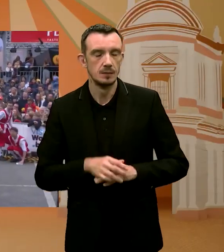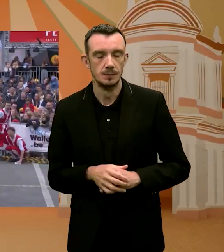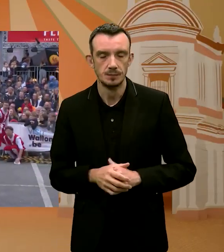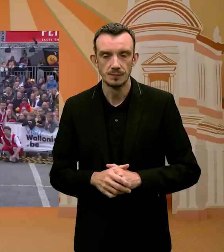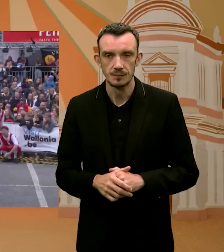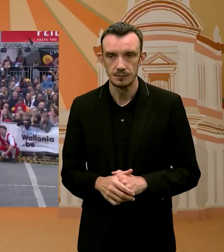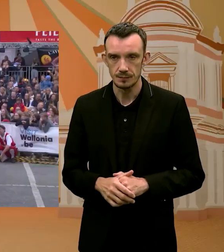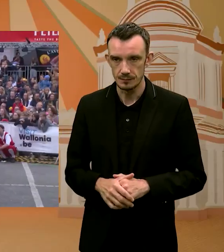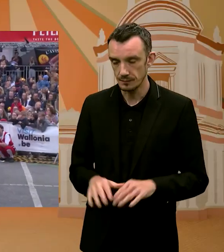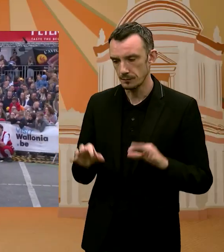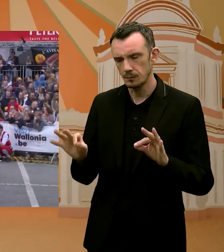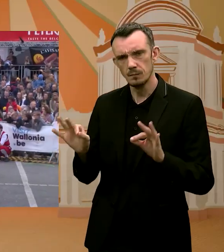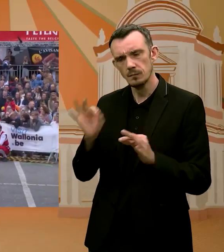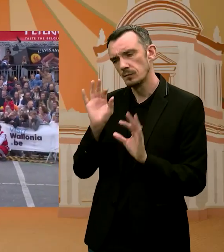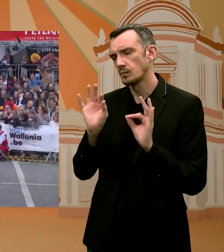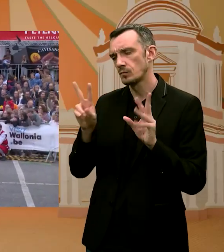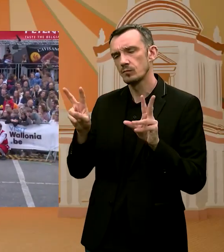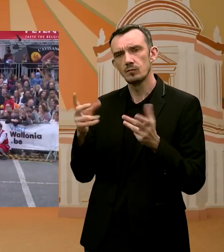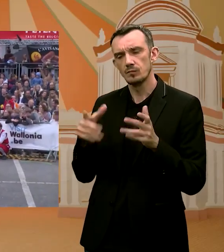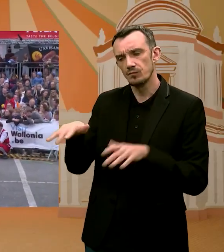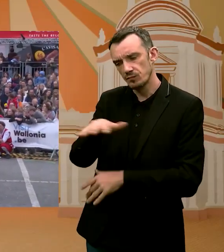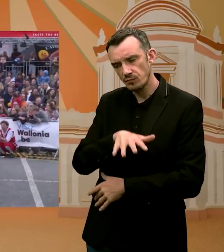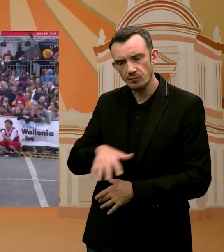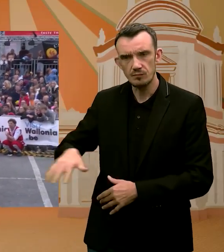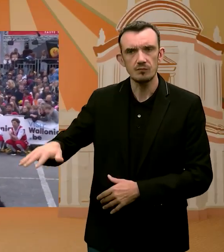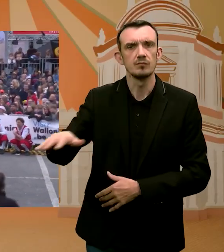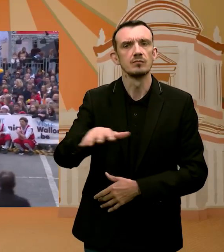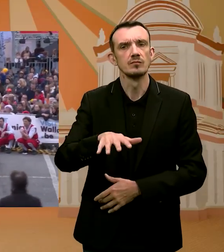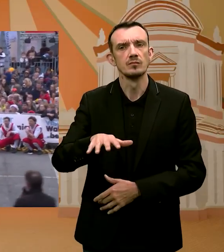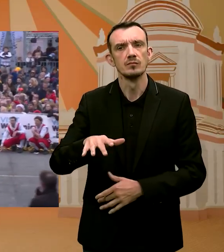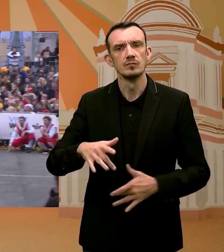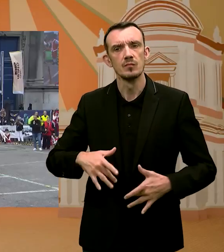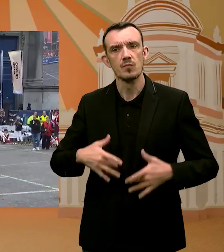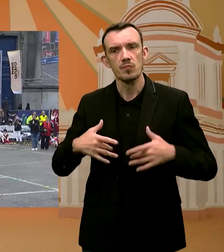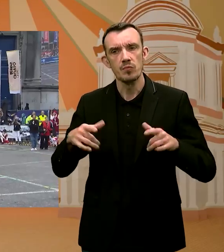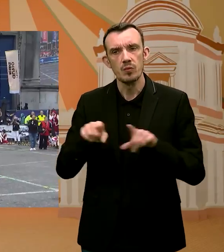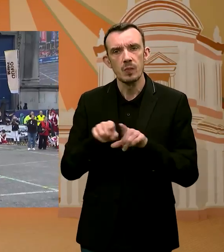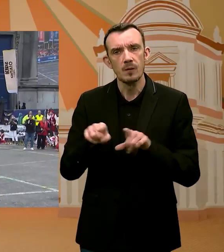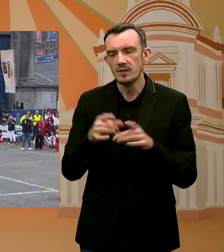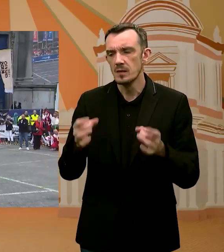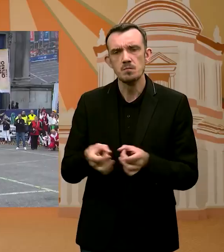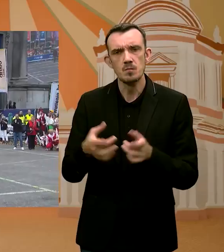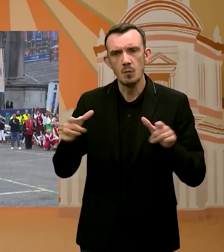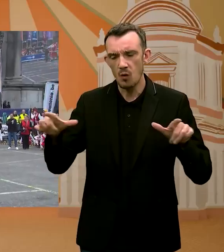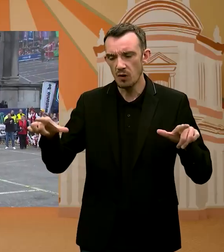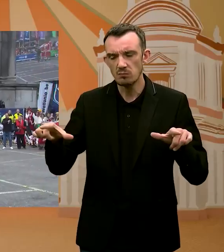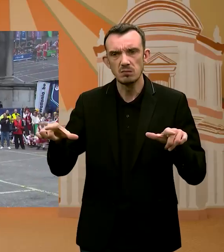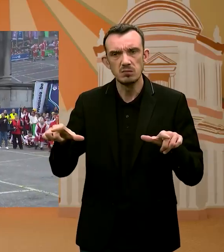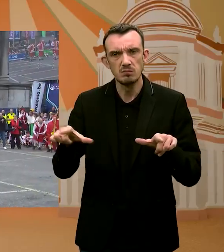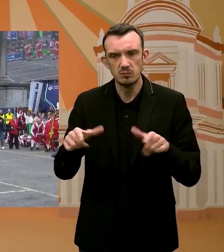je vais arriver, est-ce qu'on n'a pas tendance parfois à rétrécir un peu le rayon d'action de la joute? Ça, c'est un choix qui est